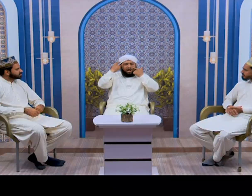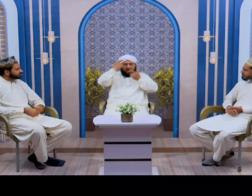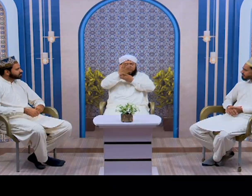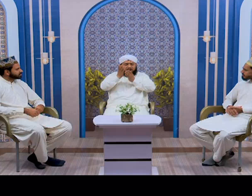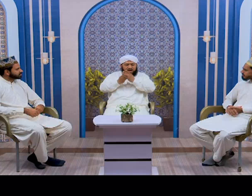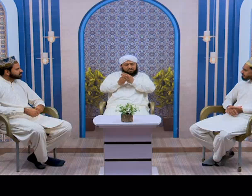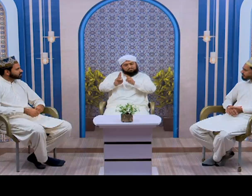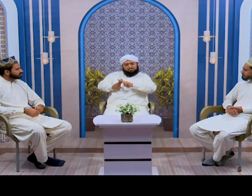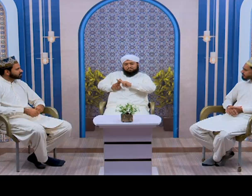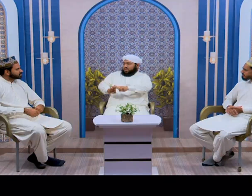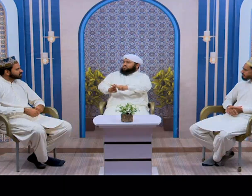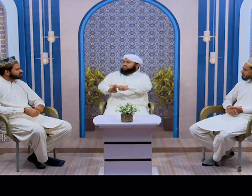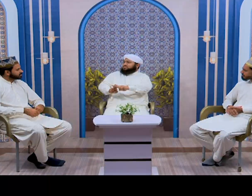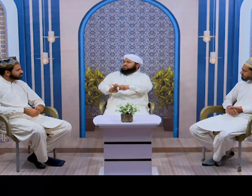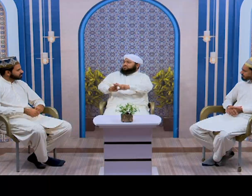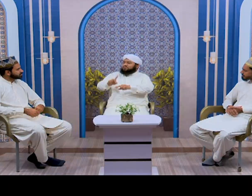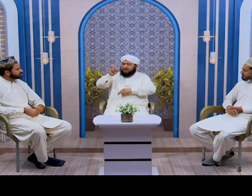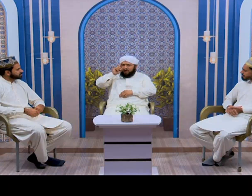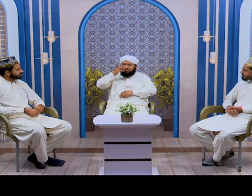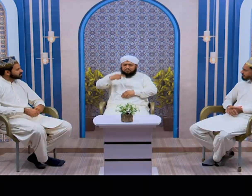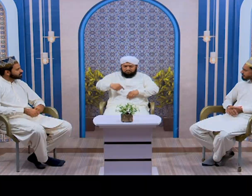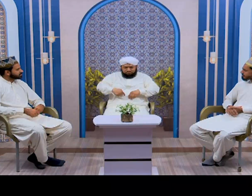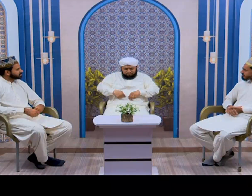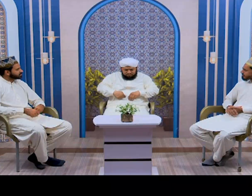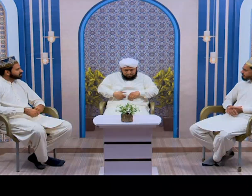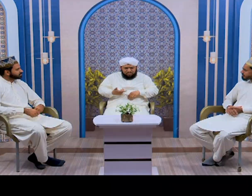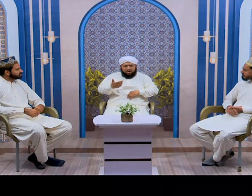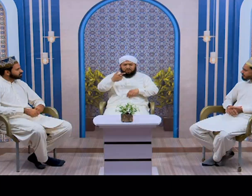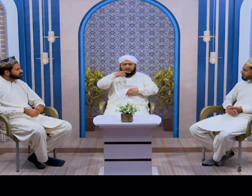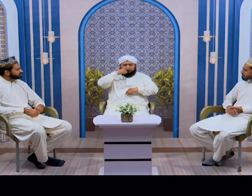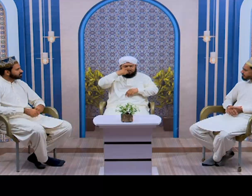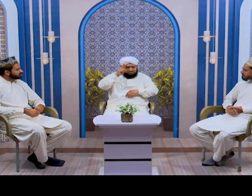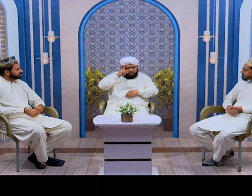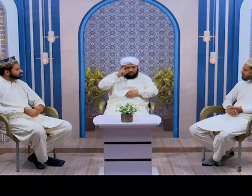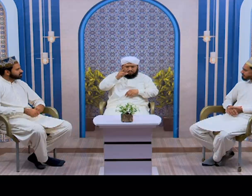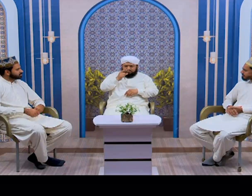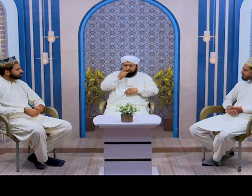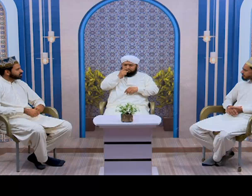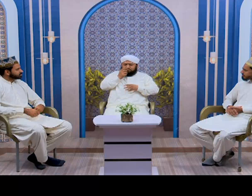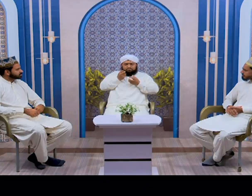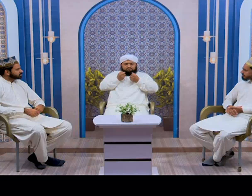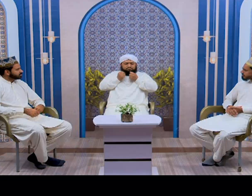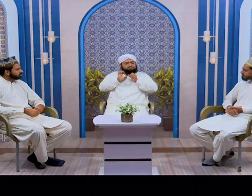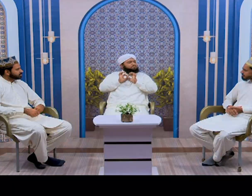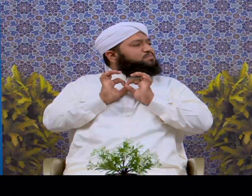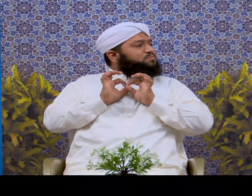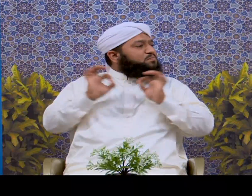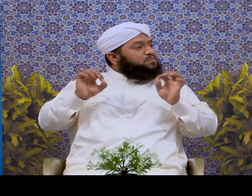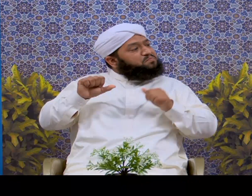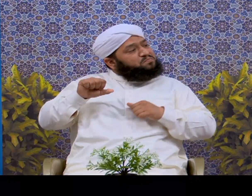حواس کو قید کرو۔ معلوم ہوا پیٹ اور شرمگاہ کا روزہ رکھ کر روزے کا فرض تو ادا ہو جائے گا، لیکن جب تک ہم